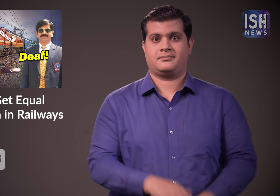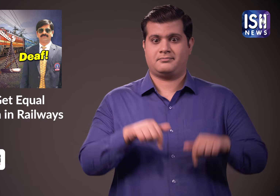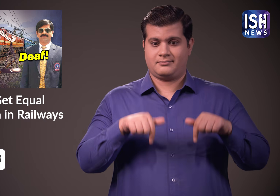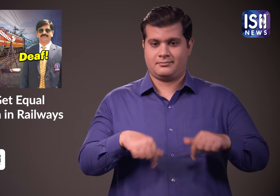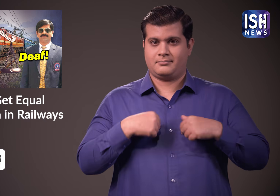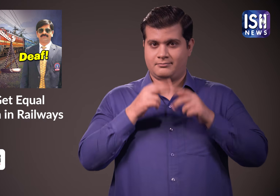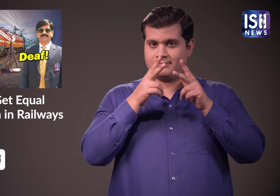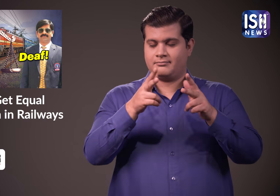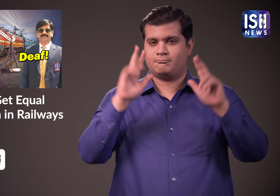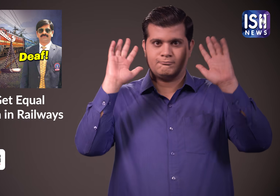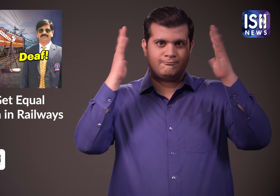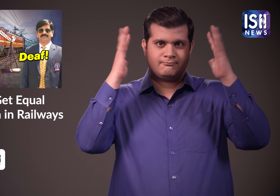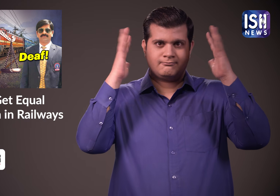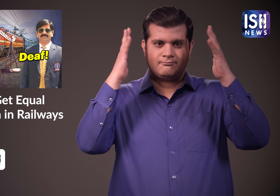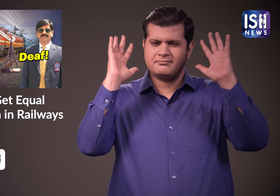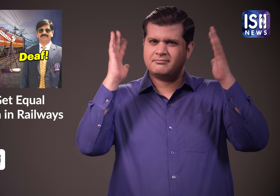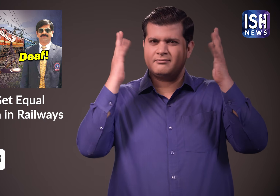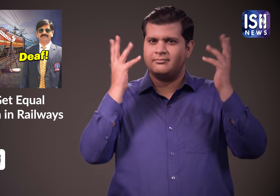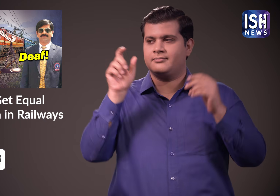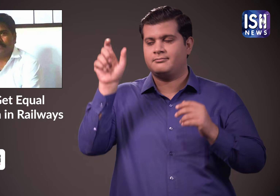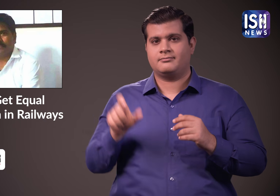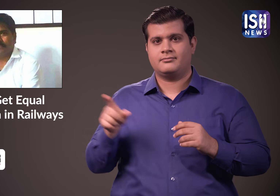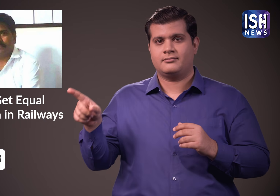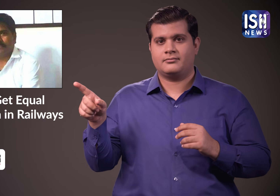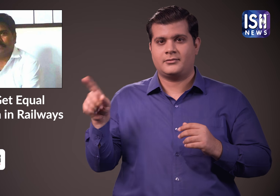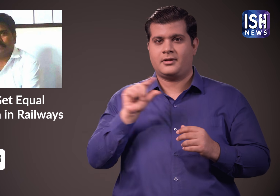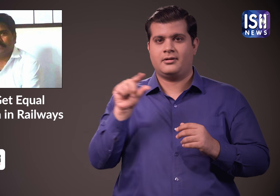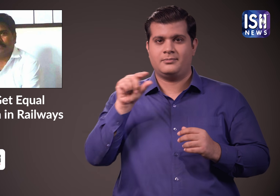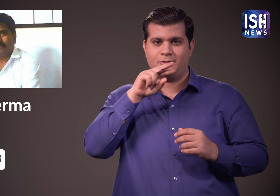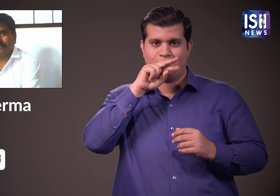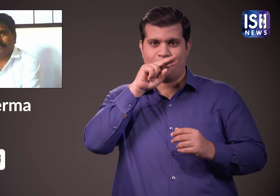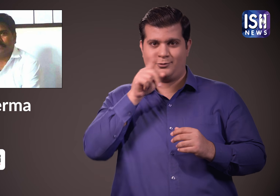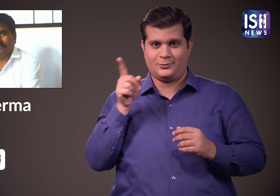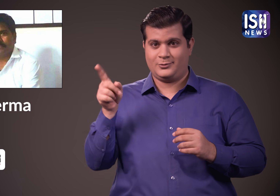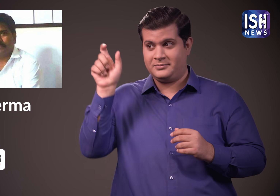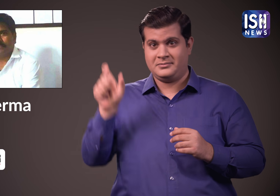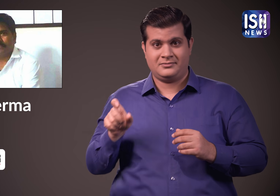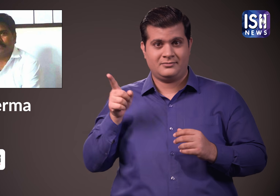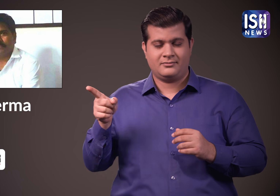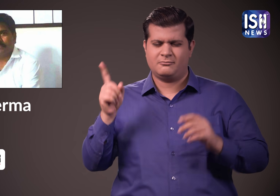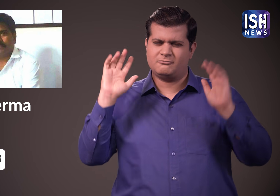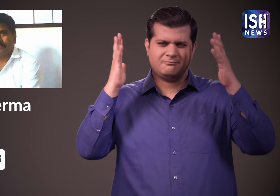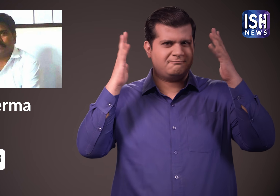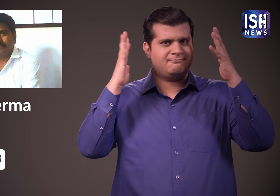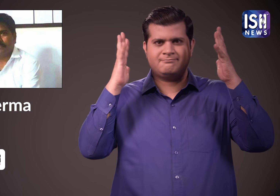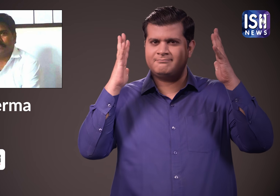ये खबर तालियों की हगदार है। ये सोनू वर्मा है और डेव समुदाई को गौरानवत करने के लिए